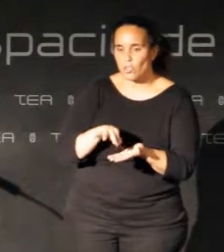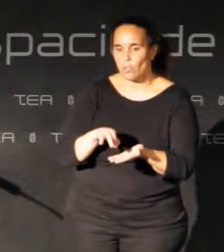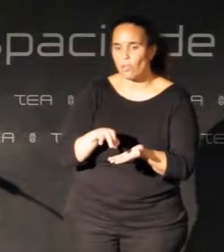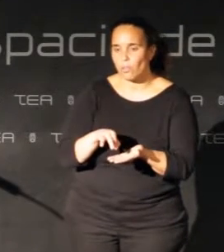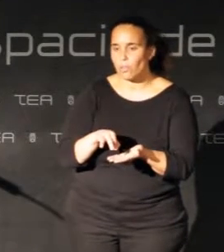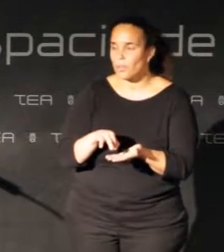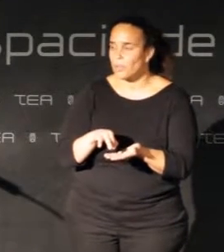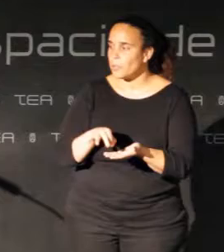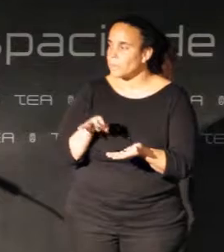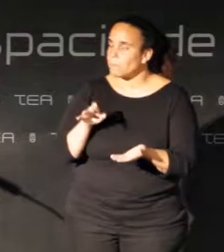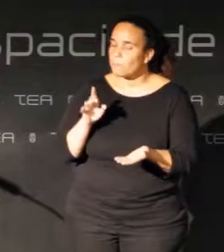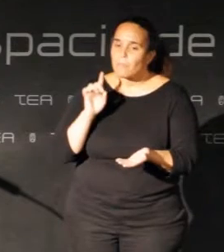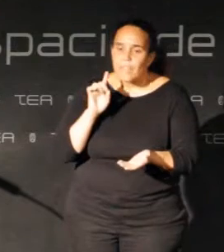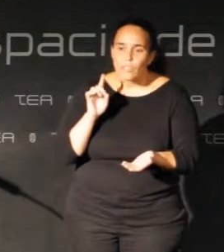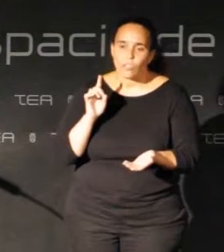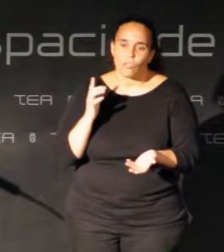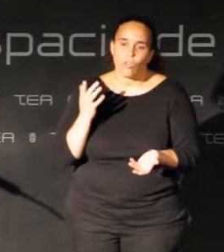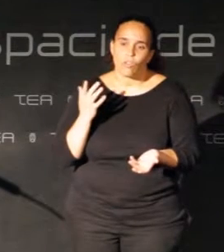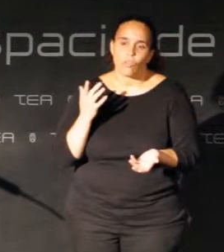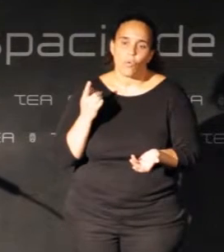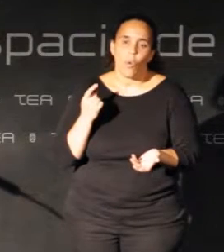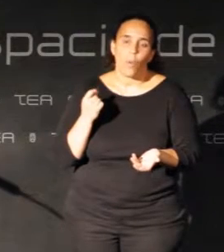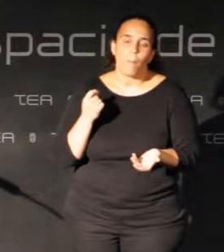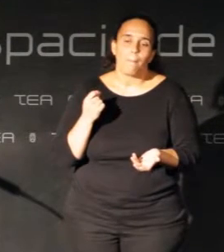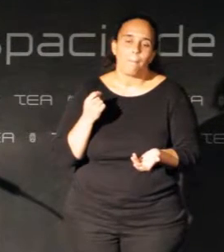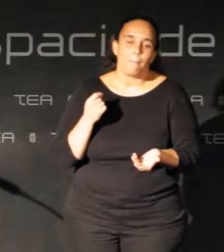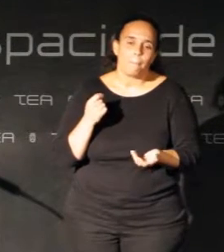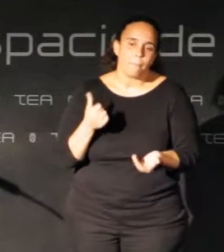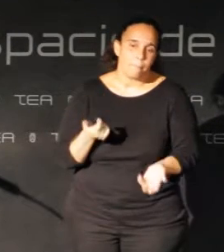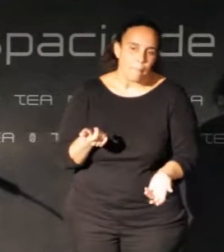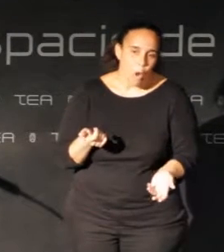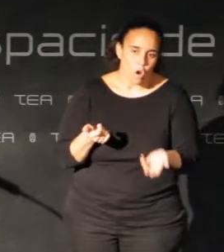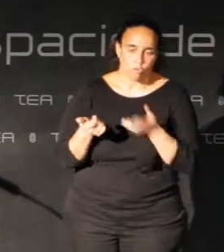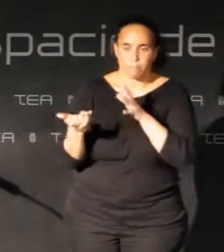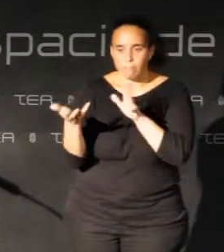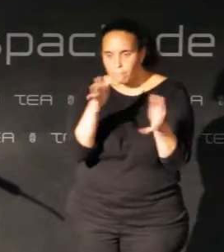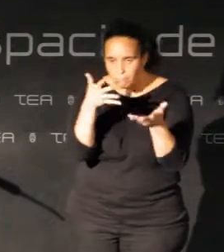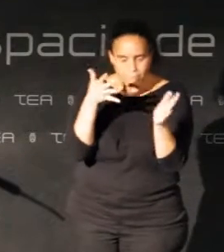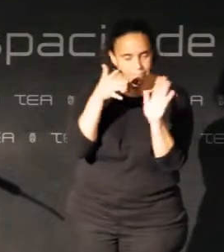solo es una primera aproximación a todo esto.